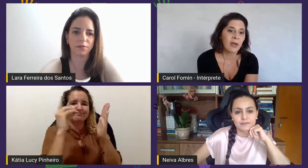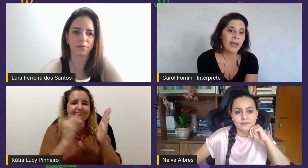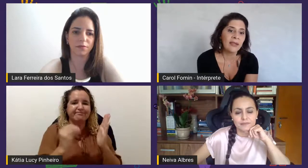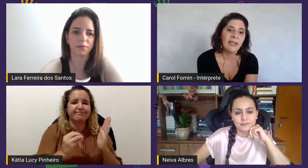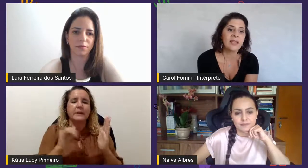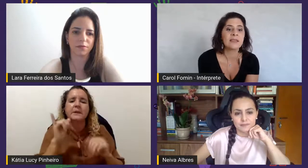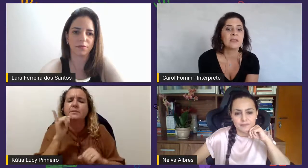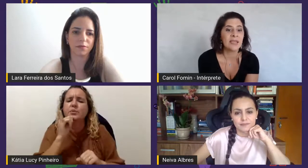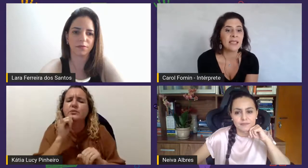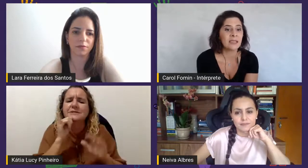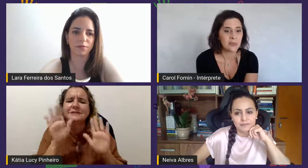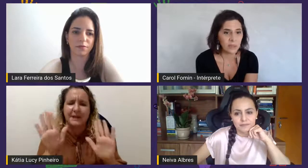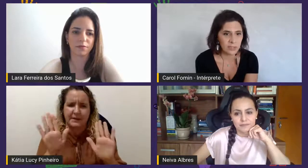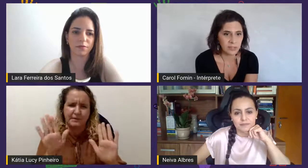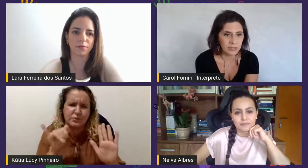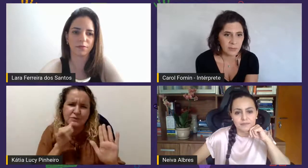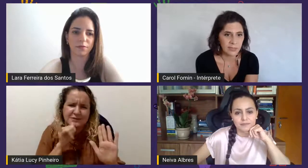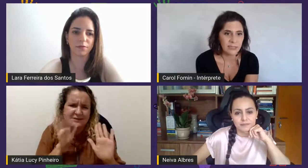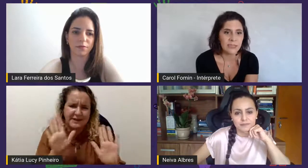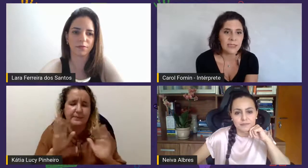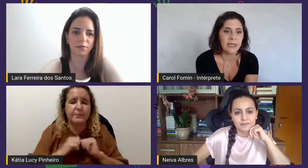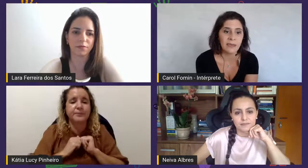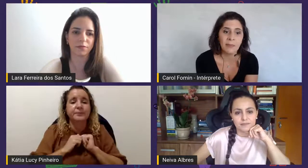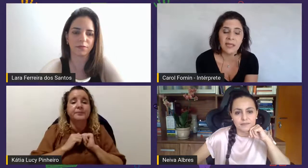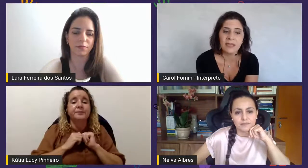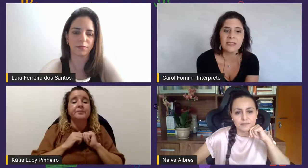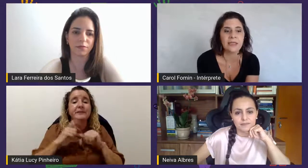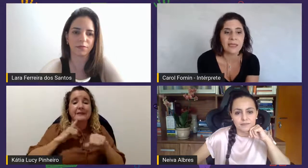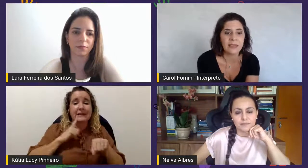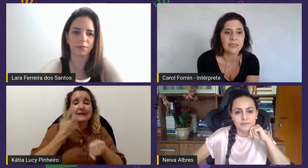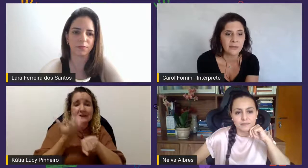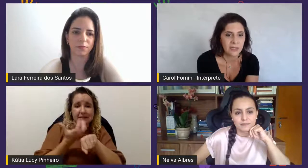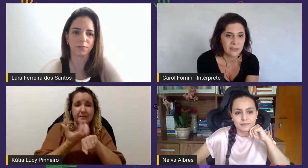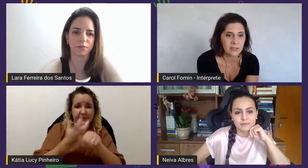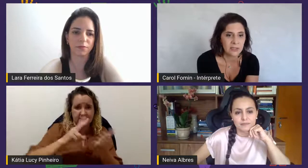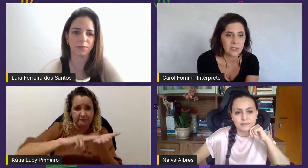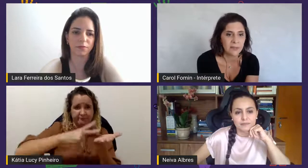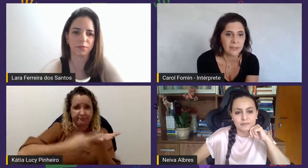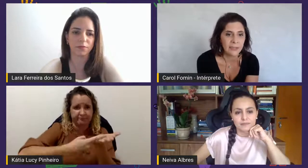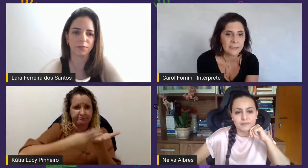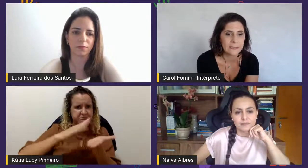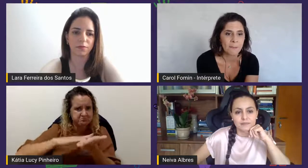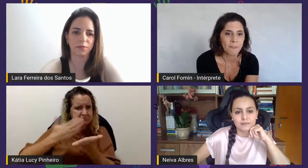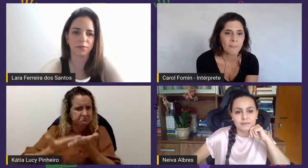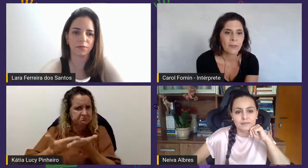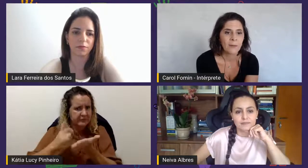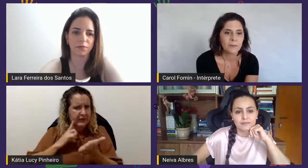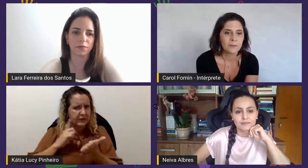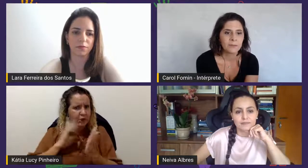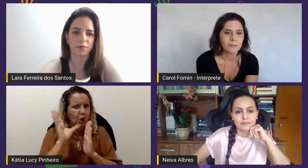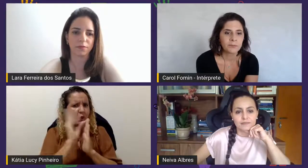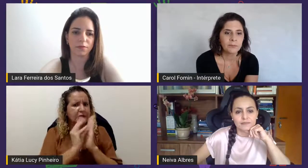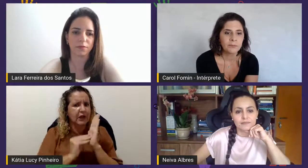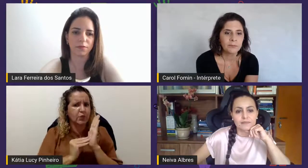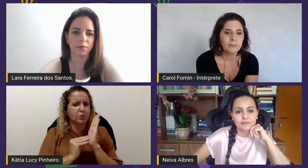de atuar nessas outras disciplinas, e que também é necessária a criação dessas outras disciplinas.